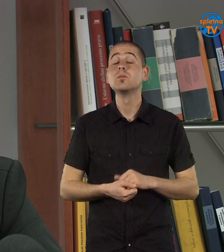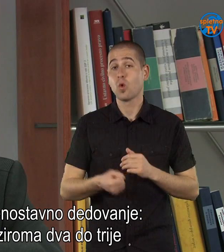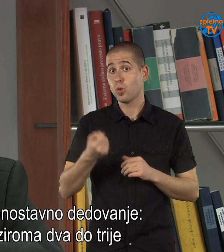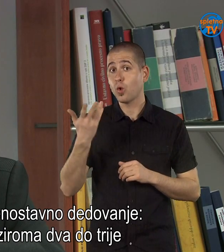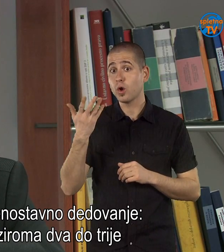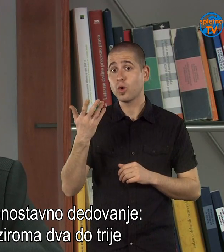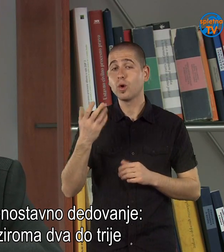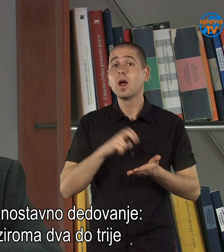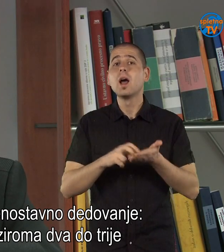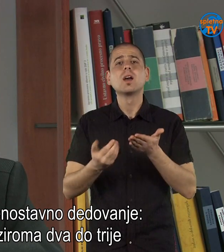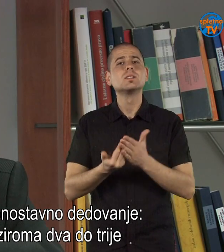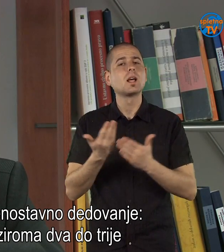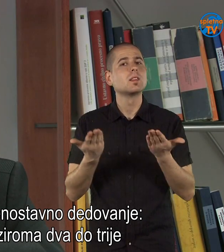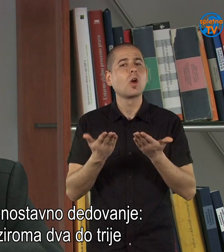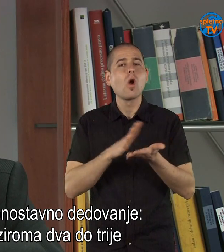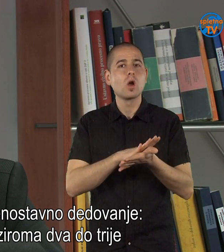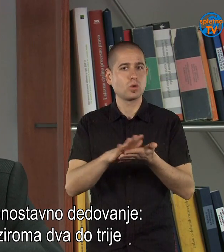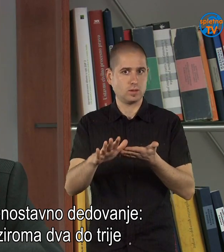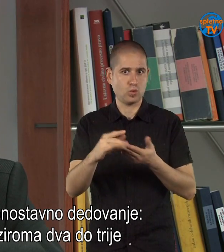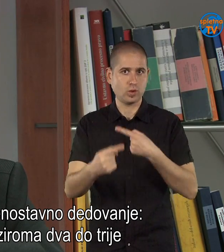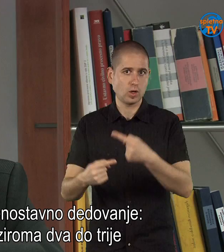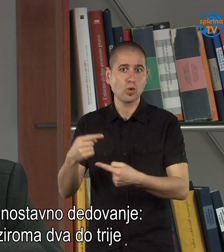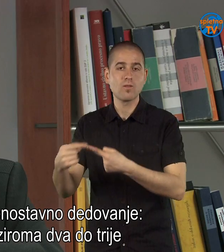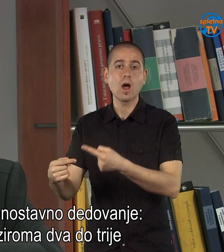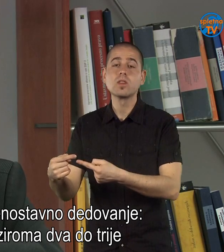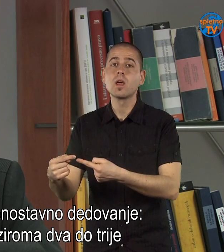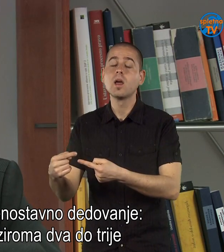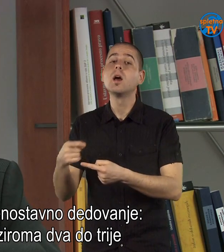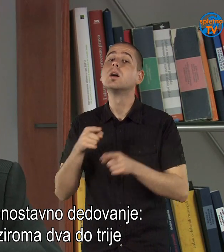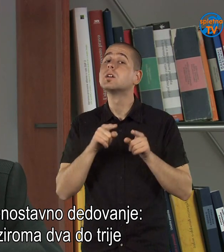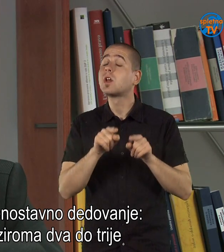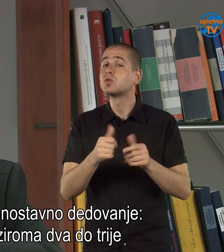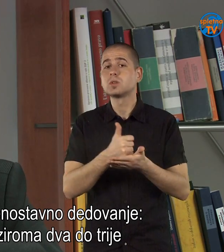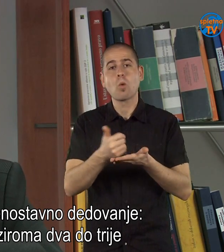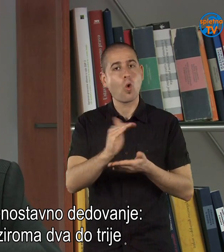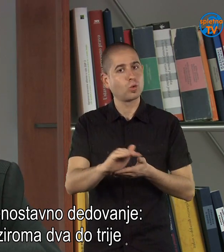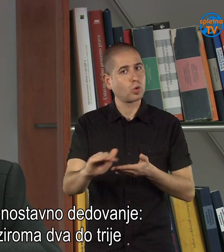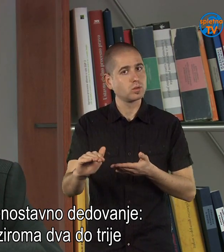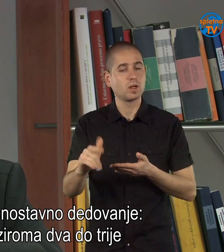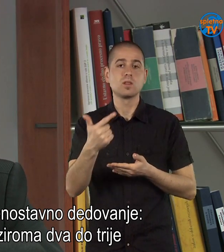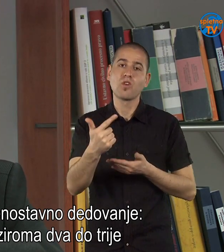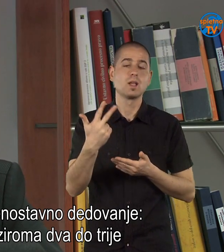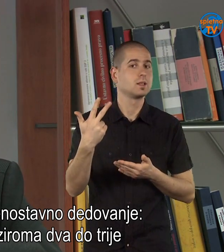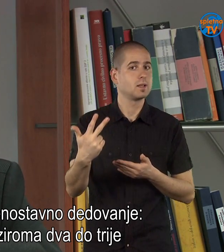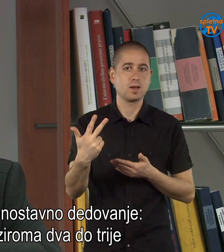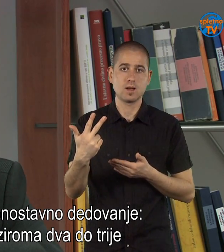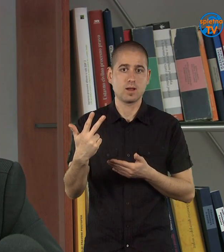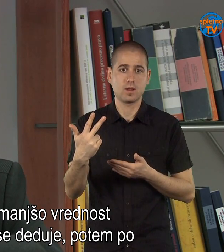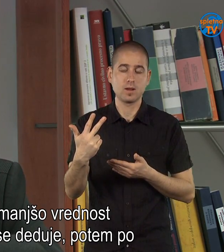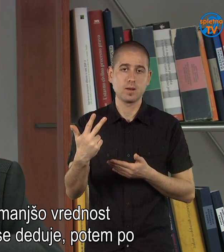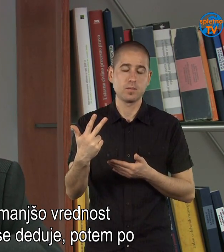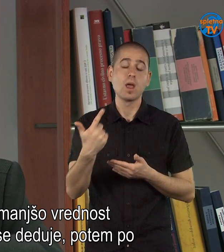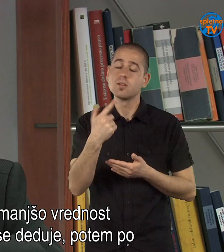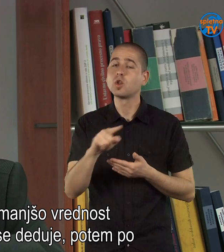Zdaj, vkolikor gre za neko enostavno dedovanje, da so samo otroci,